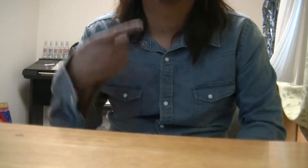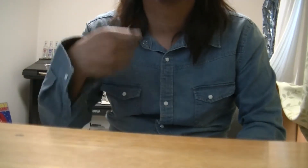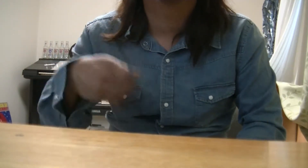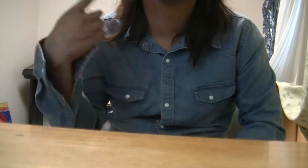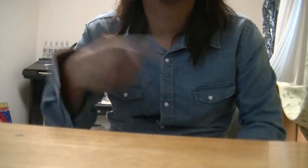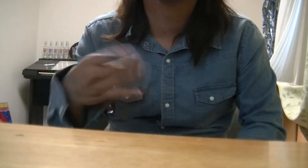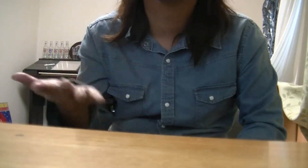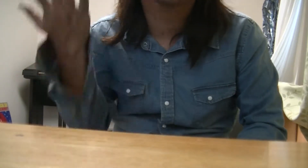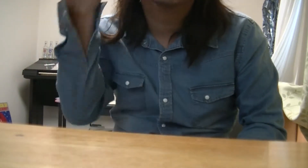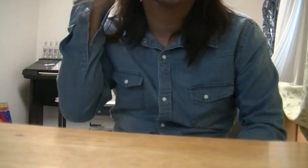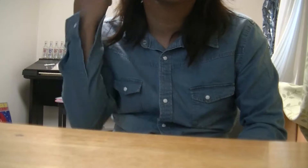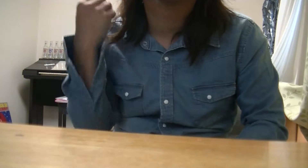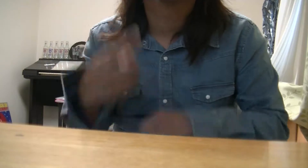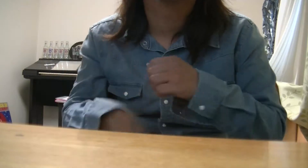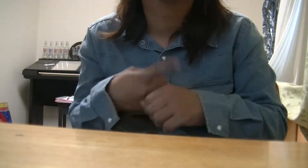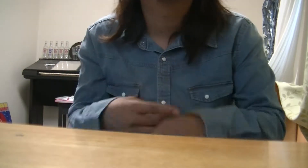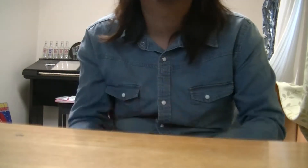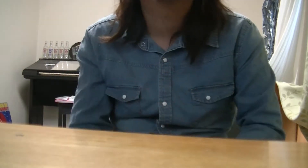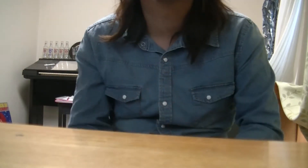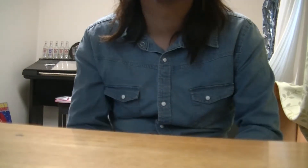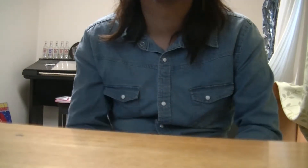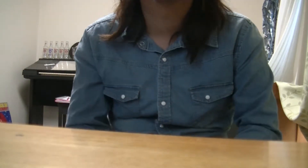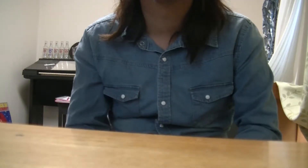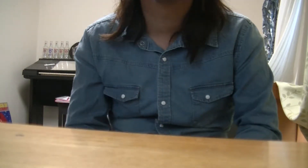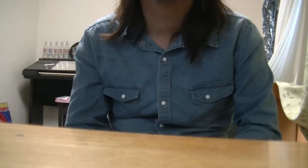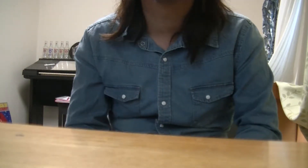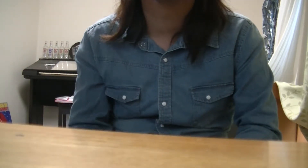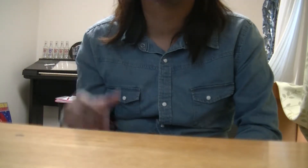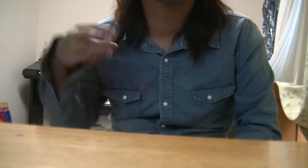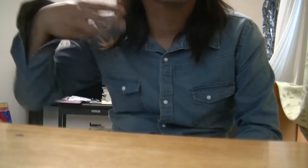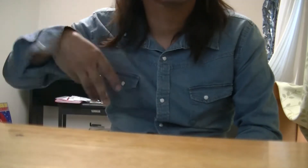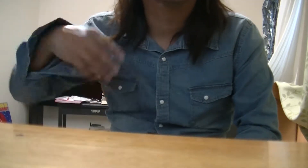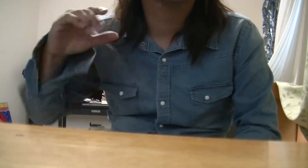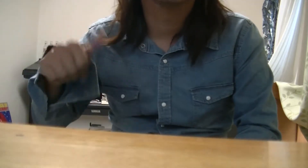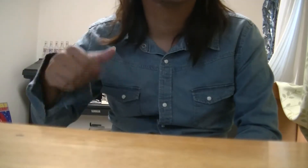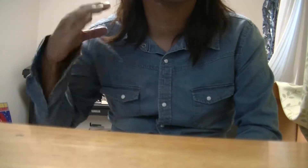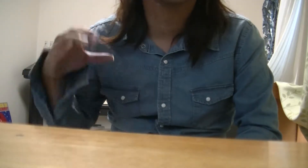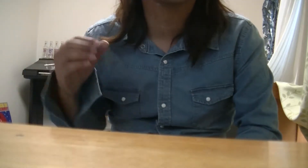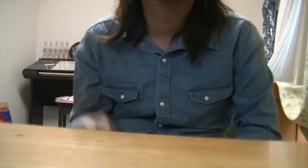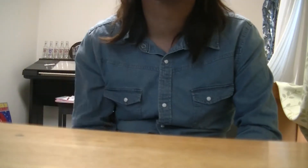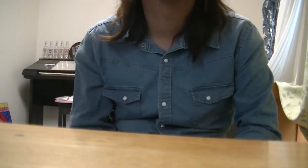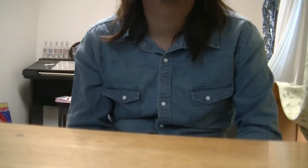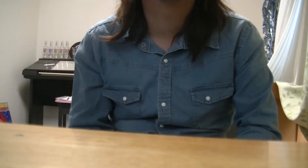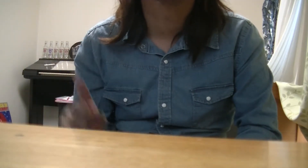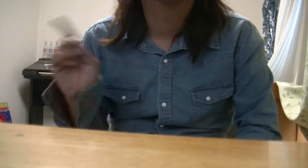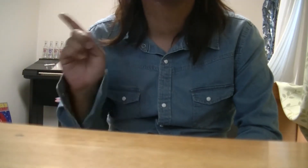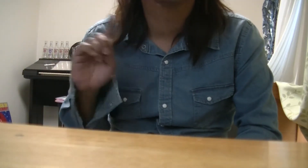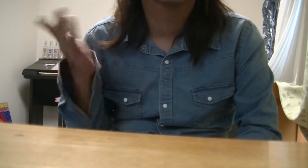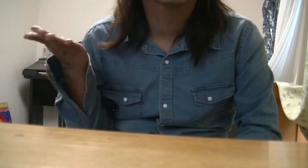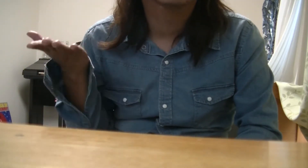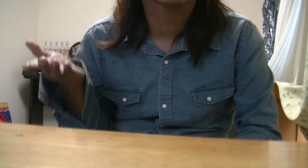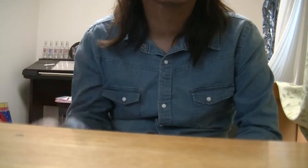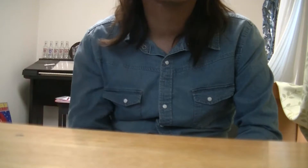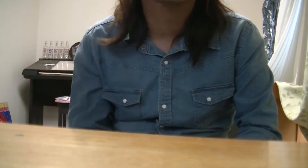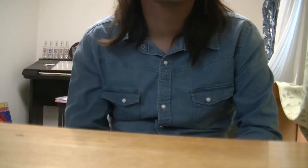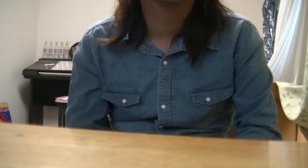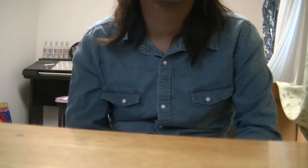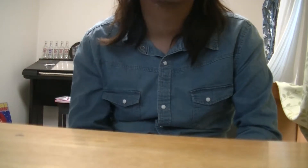11年前、 iPhone が発売される前からスマートフォン持ってた人ってどれぐらいいます？iPhone が発売する前、お、1